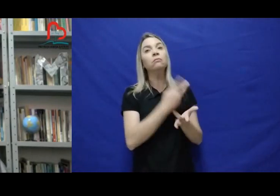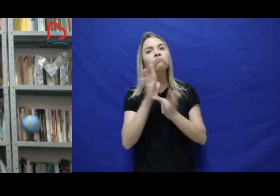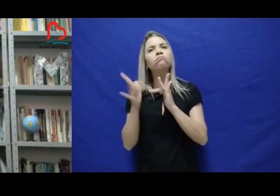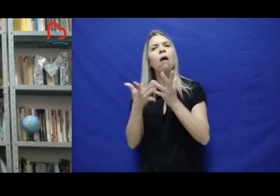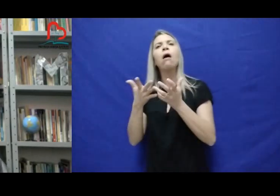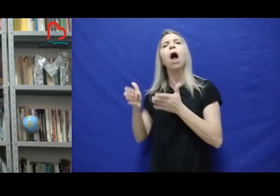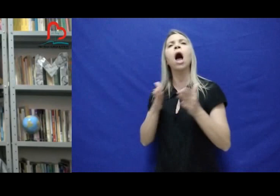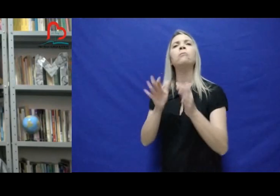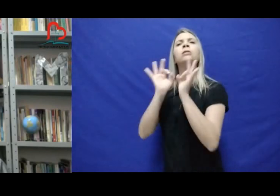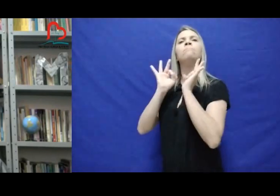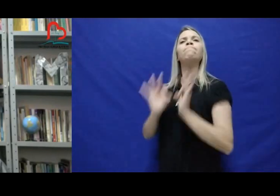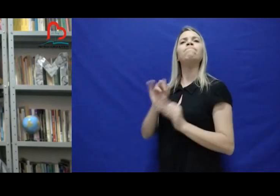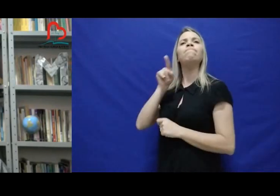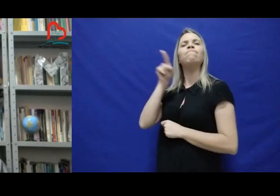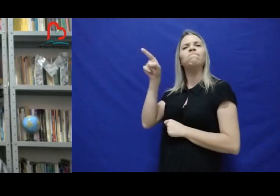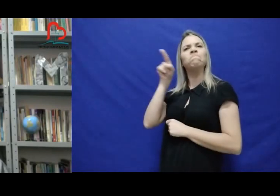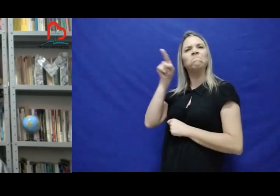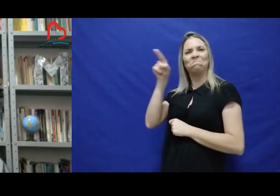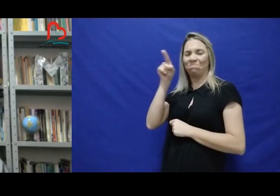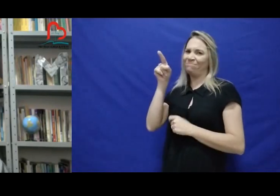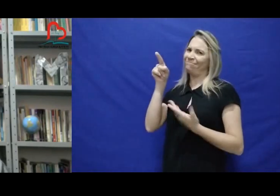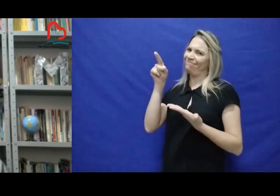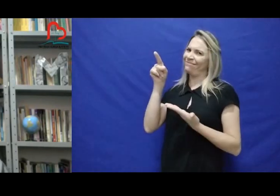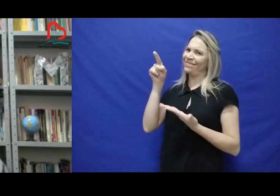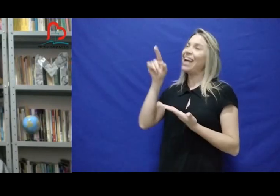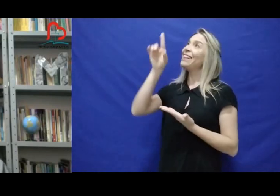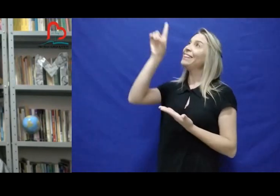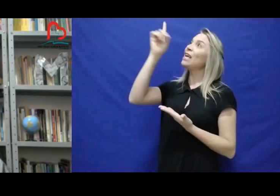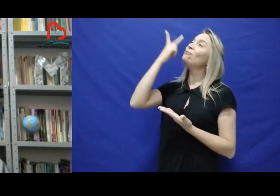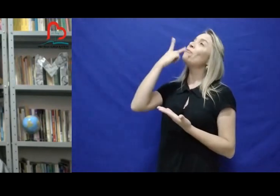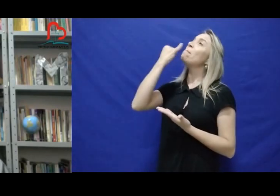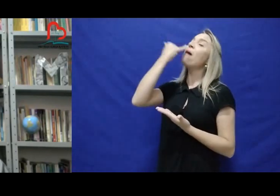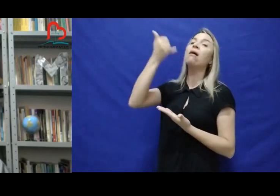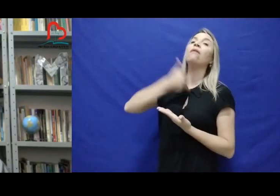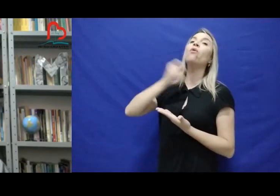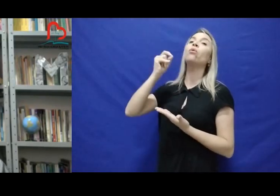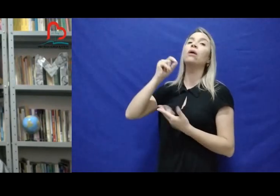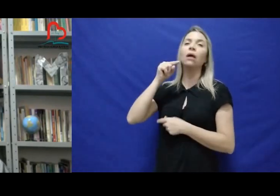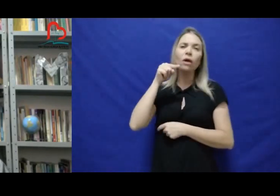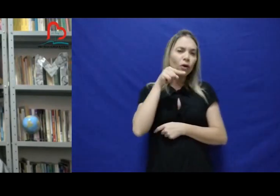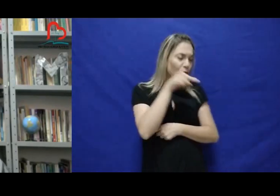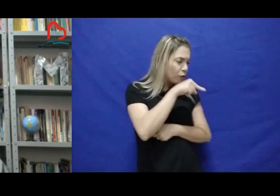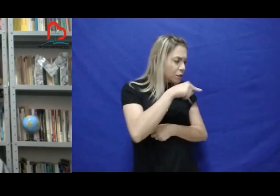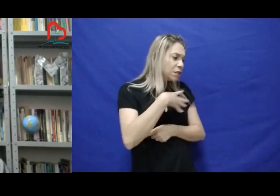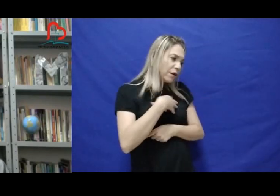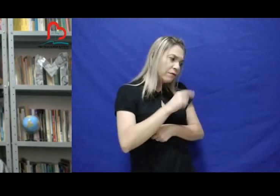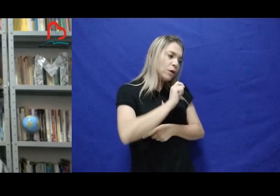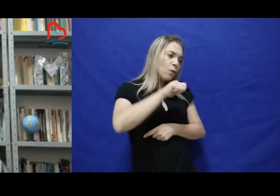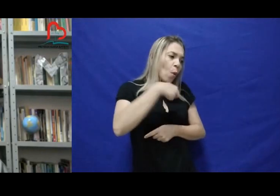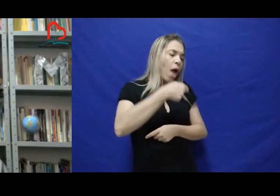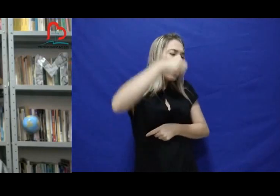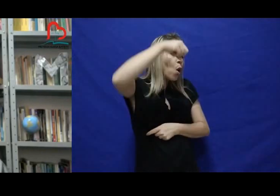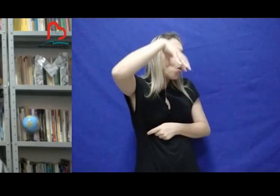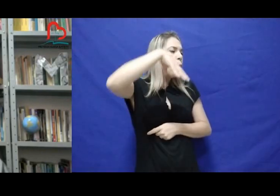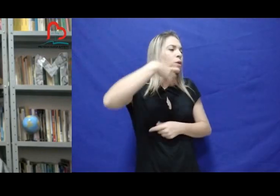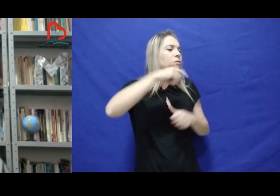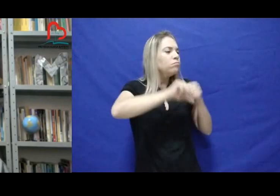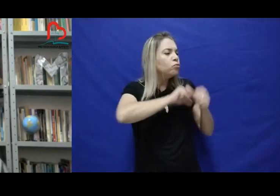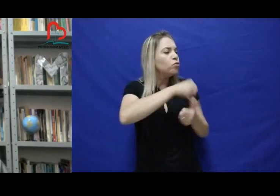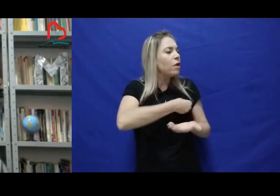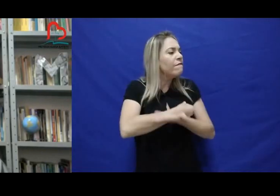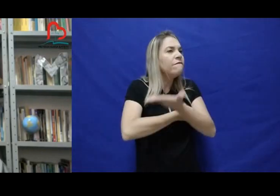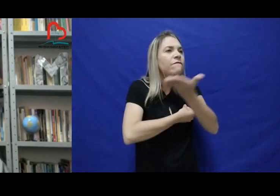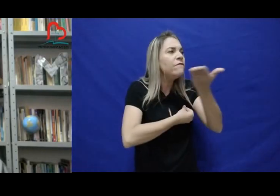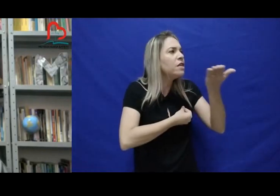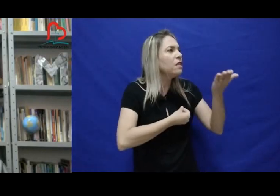mão do caminho que o Pai lhe tinha traçado. E o Pai havia dito a Jesus que ele deveria ser a luz desse mundo, mas